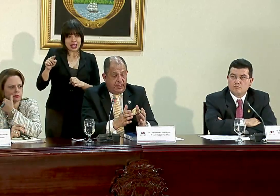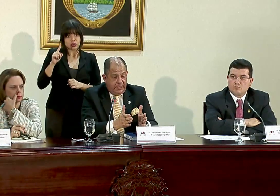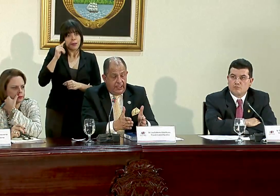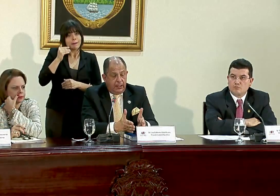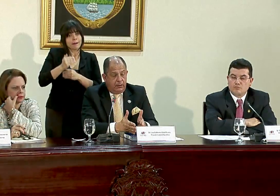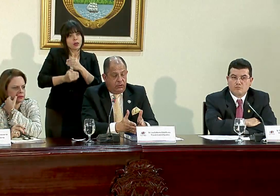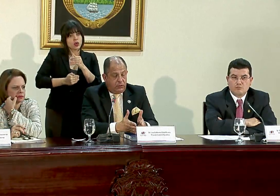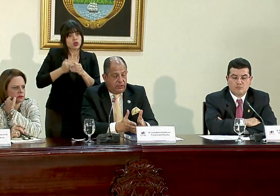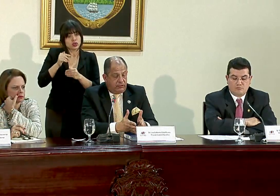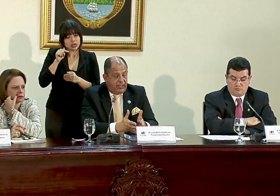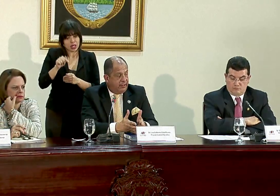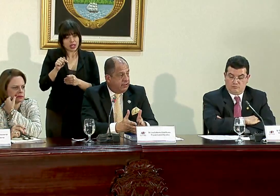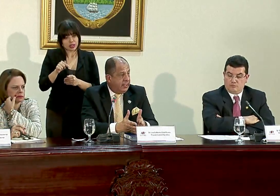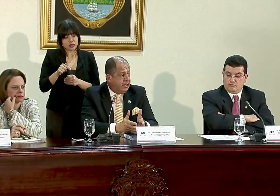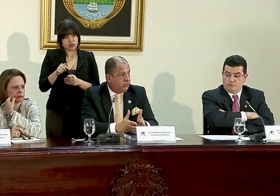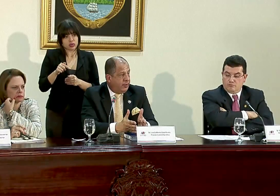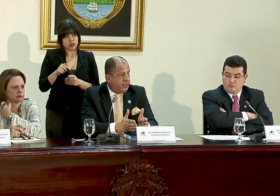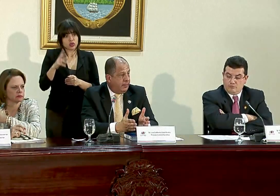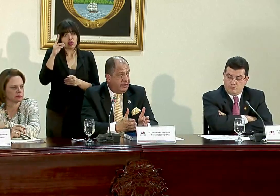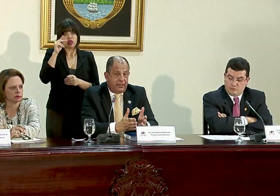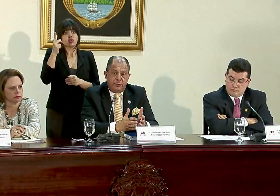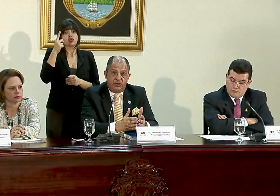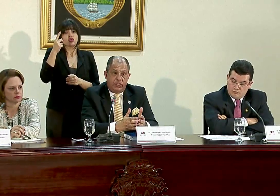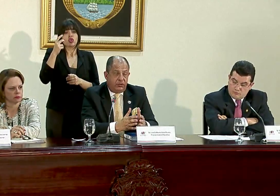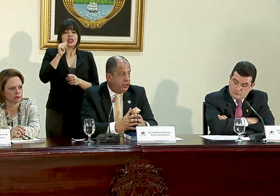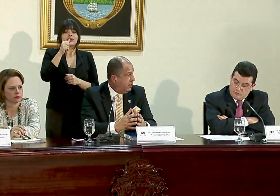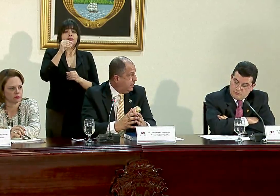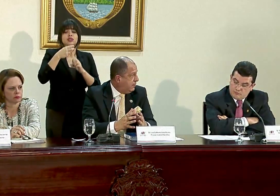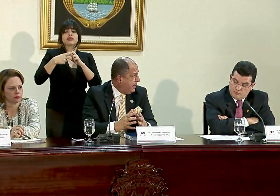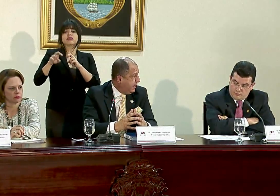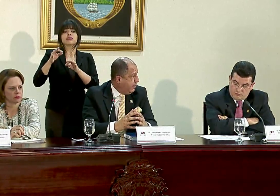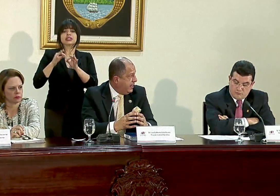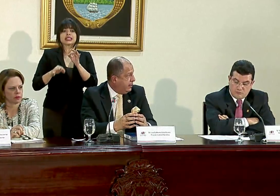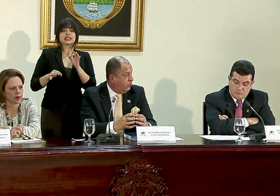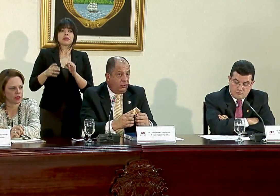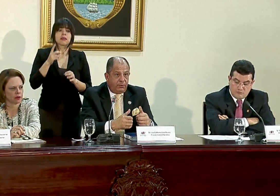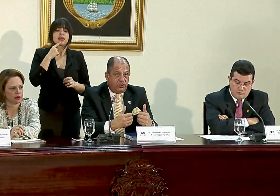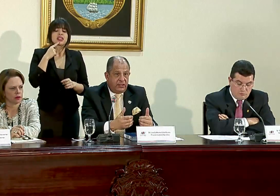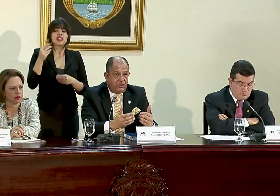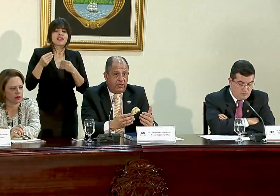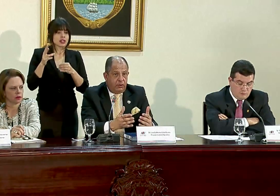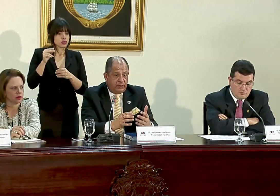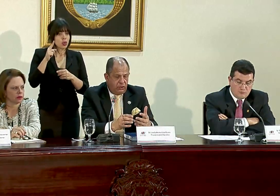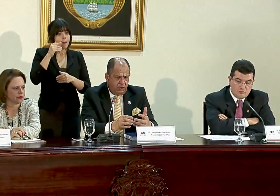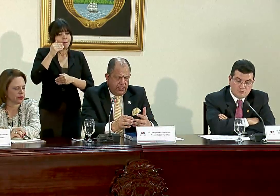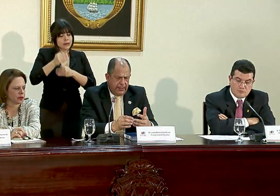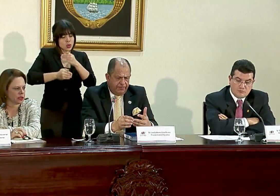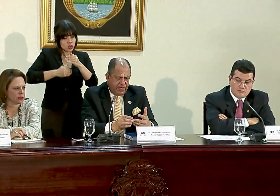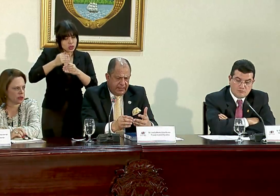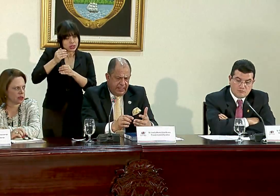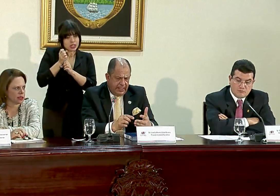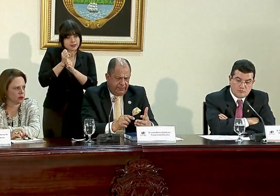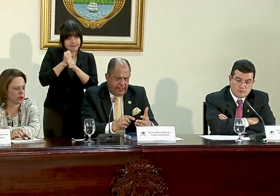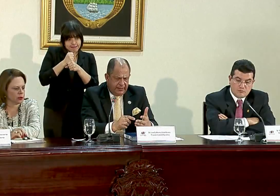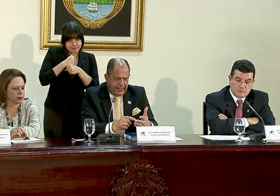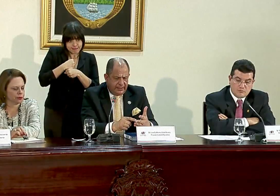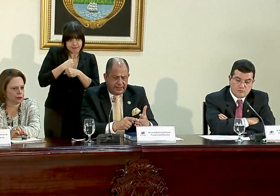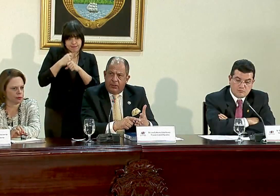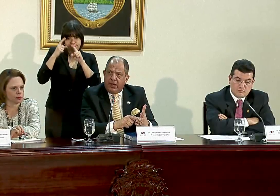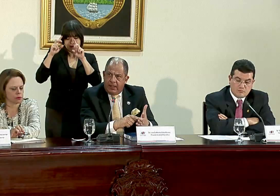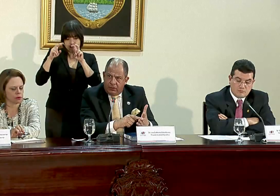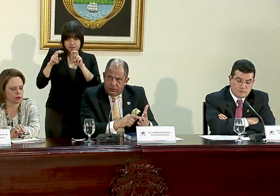proceso que tiene no es trasladar automáticamente el 10% sin decir para qué va hay todo un proceso de elaboración que tiene que